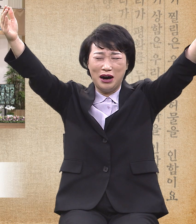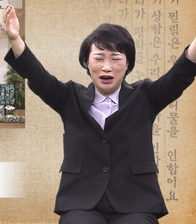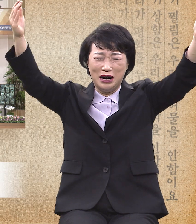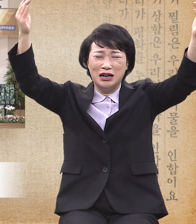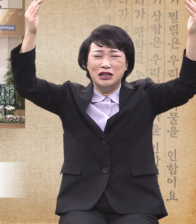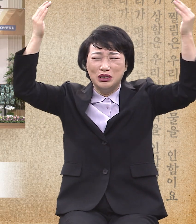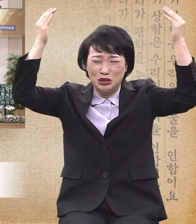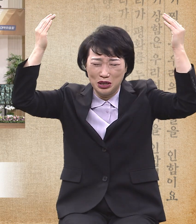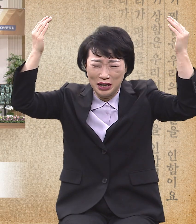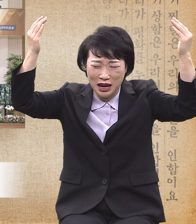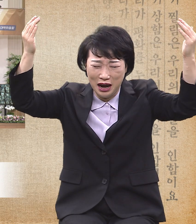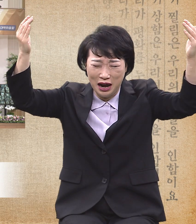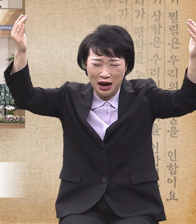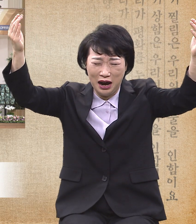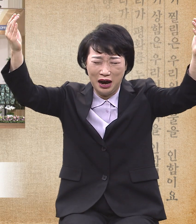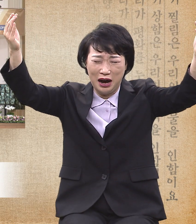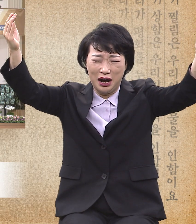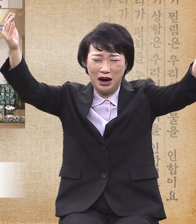주여